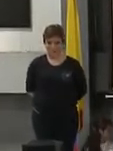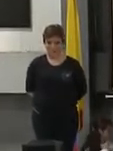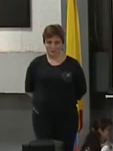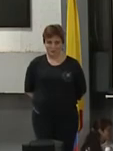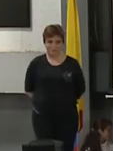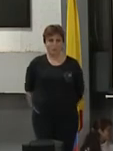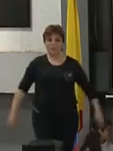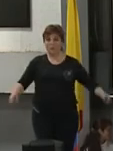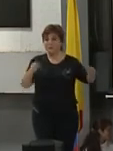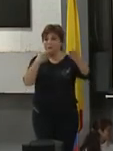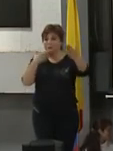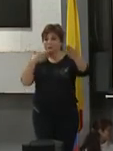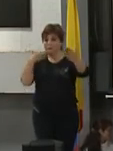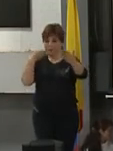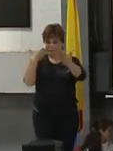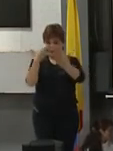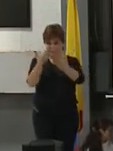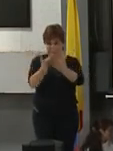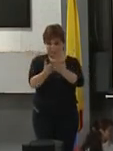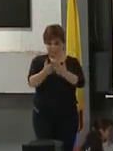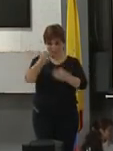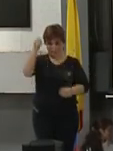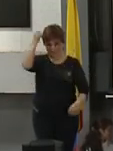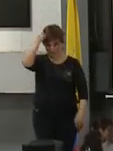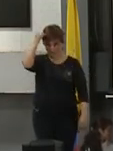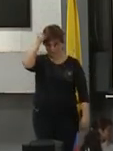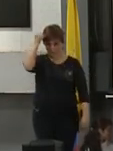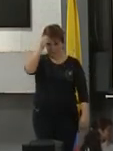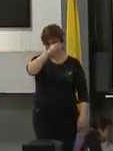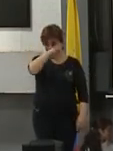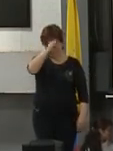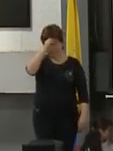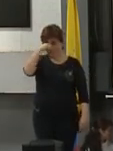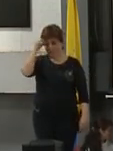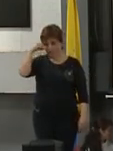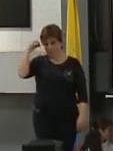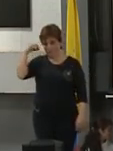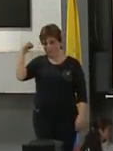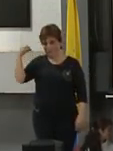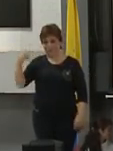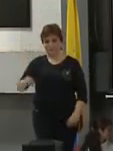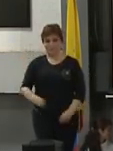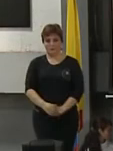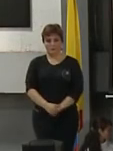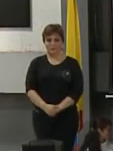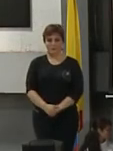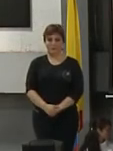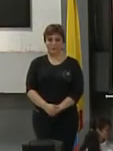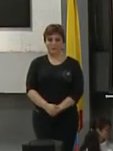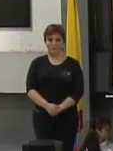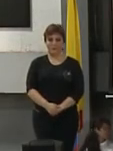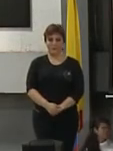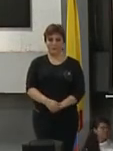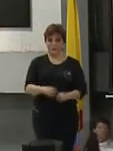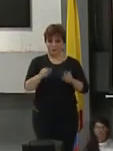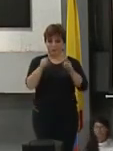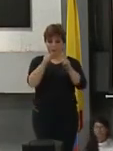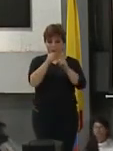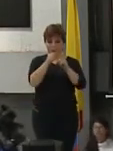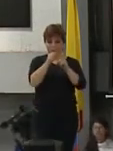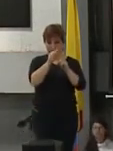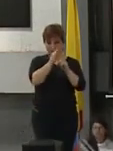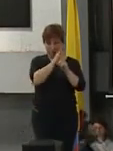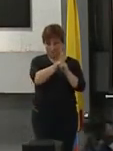muchísimas gracias al profesor omar romero sus palabras y su